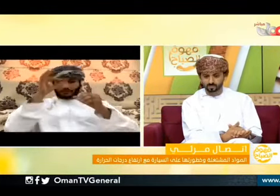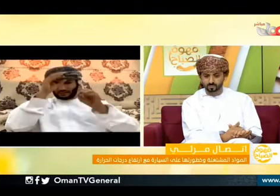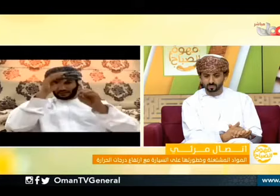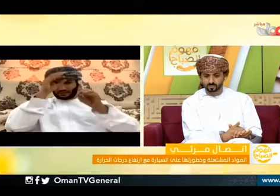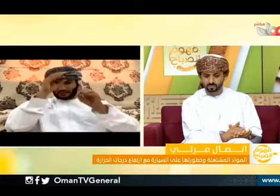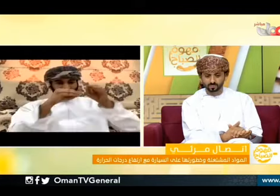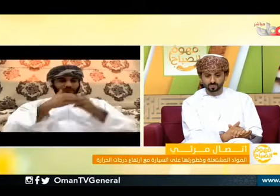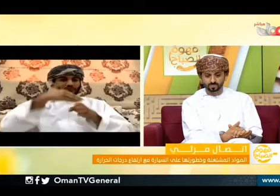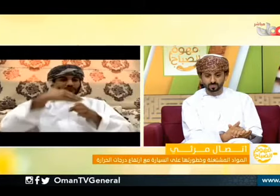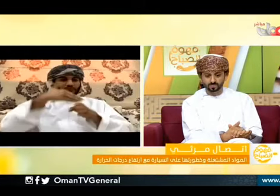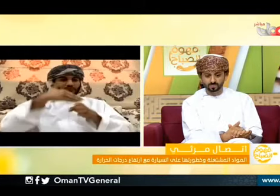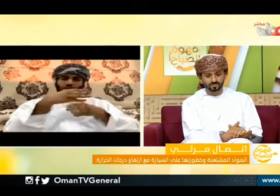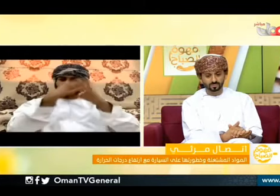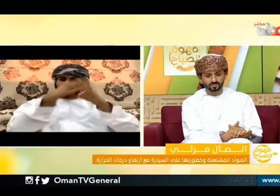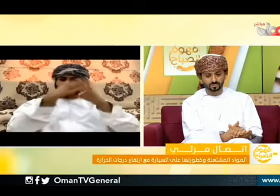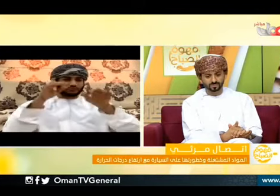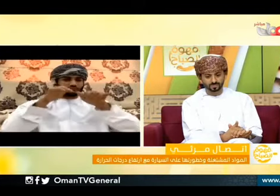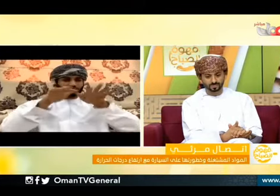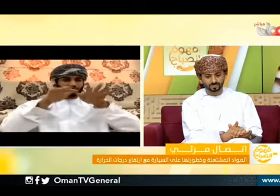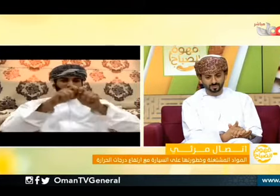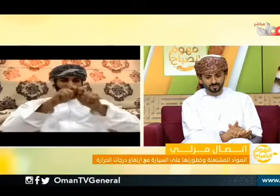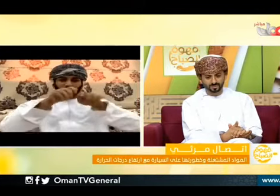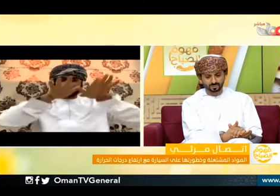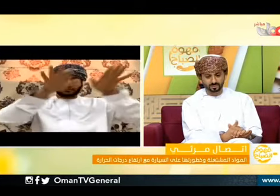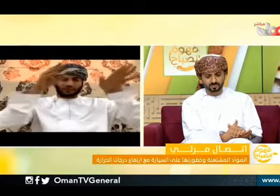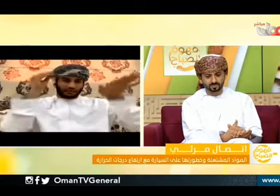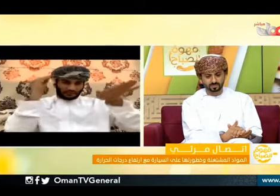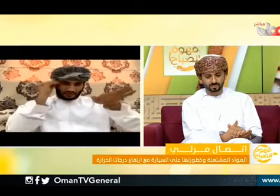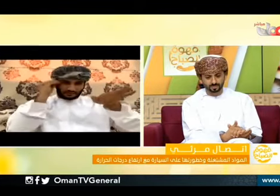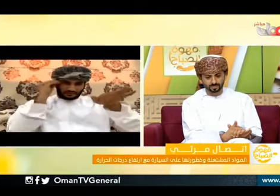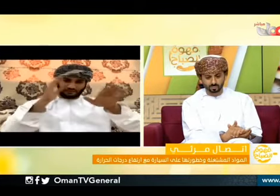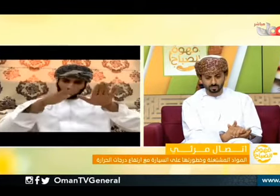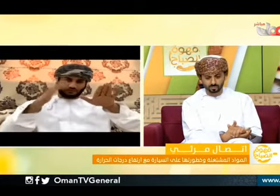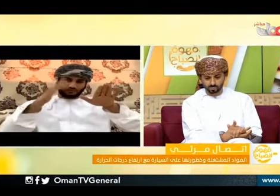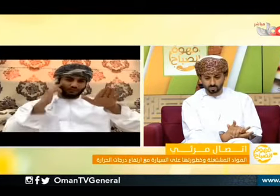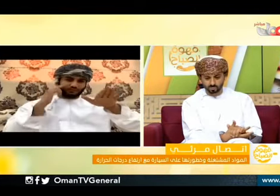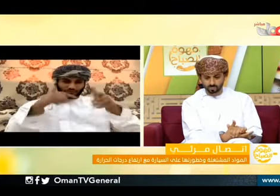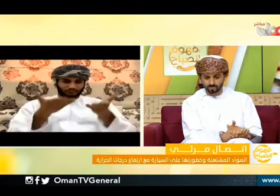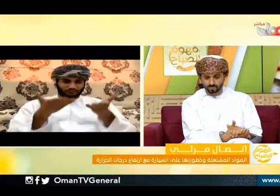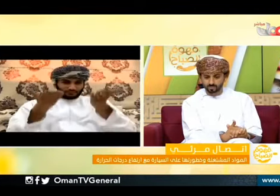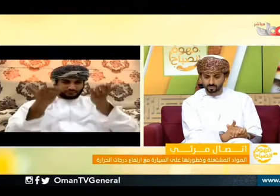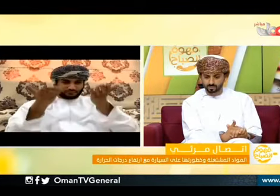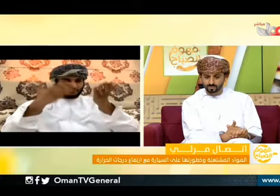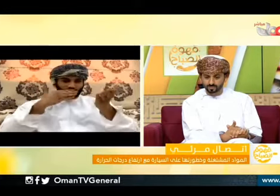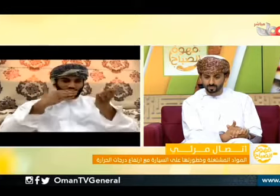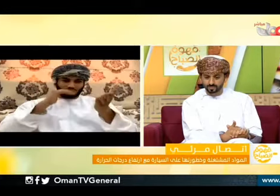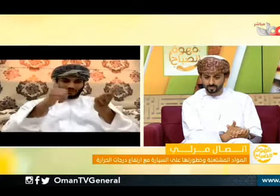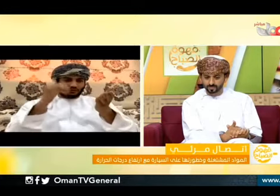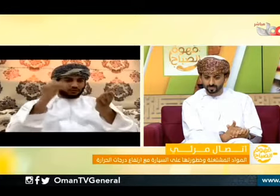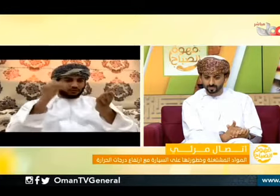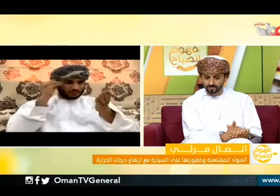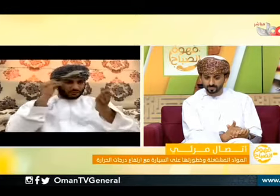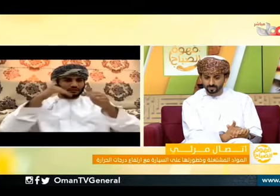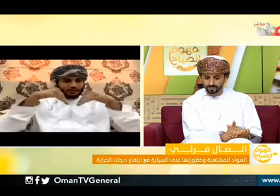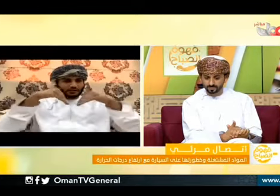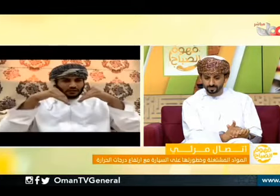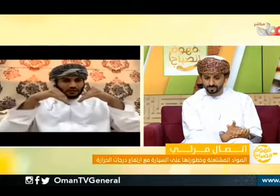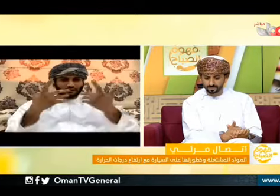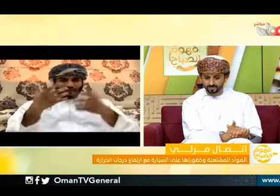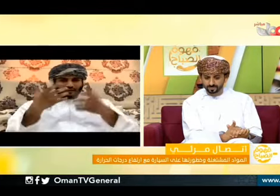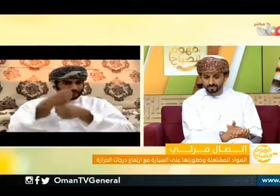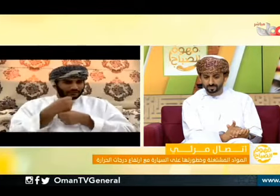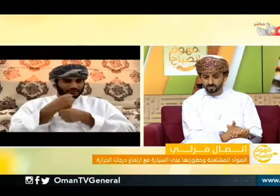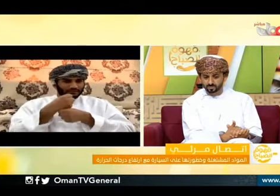أنهم عندهم معرفة في كيفية أنه الحفاظ على مركبتهم، كيفية أن تجنب المواد الخطرة